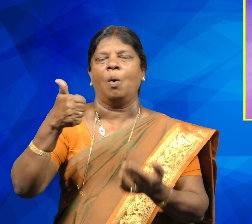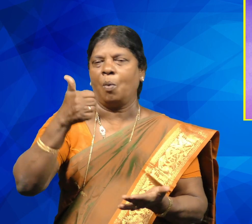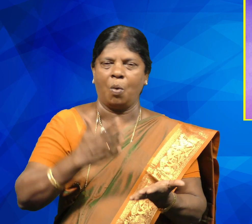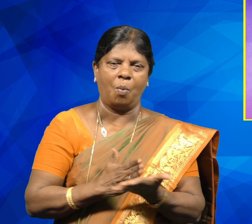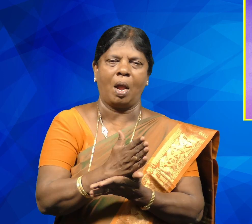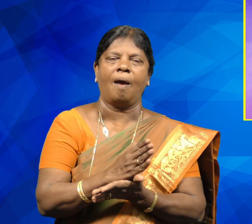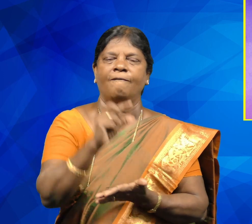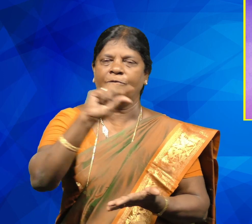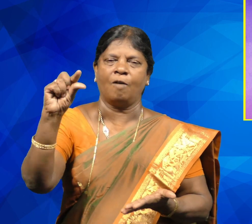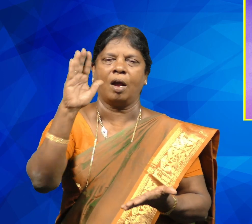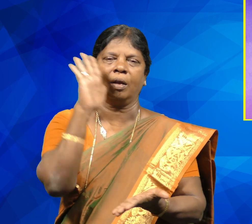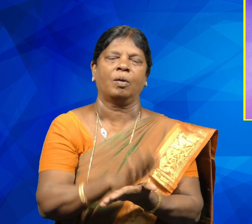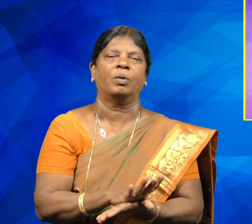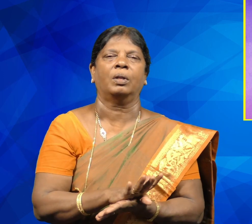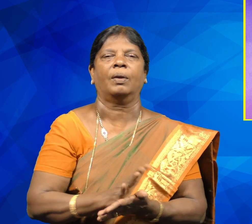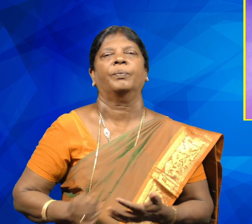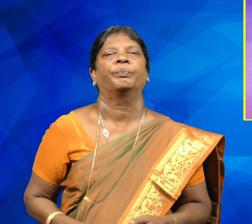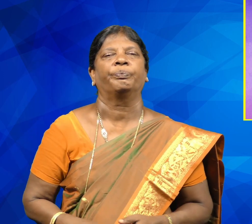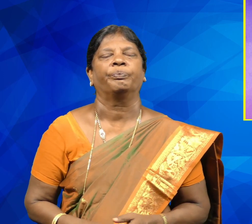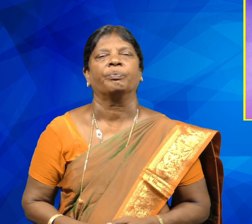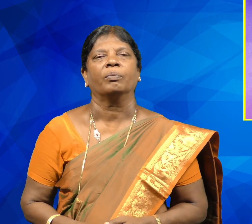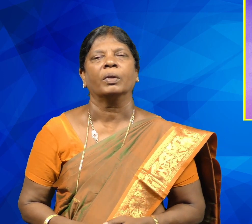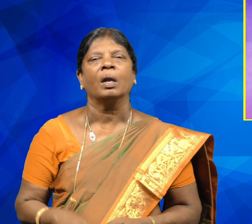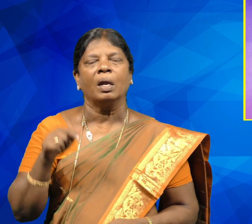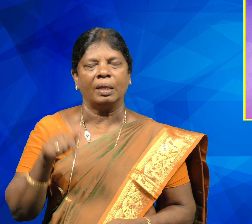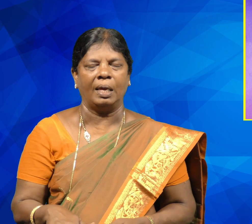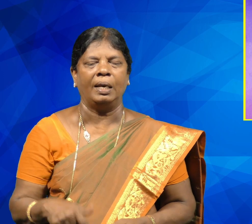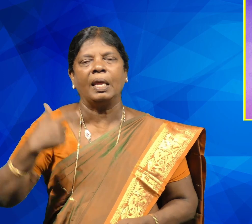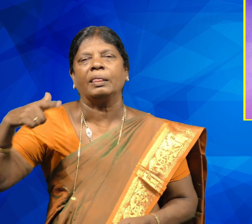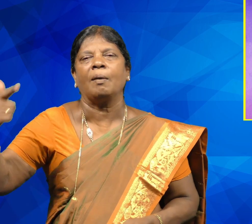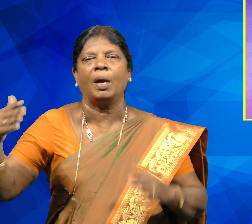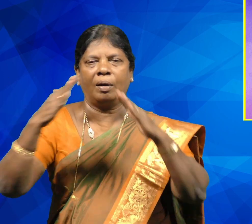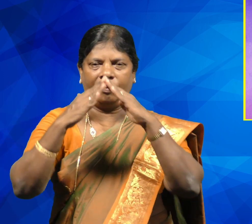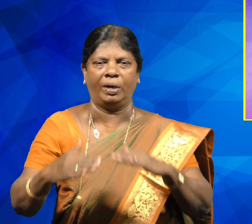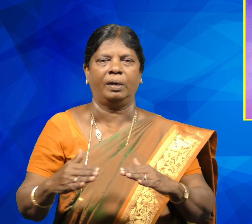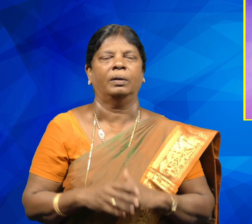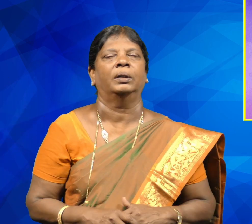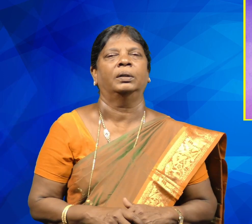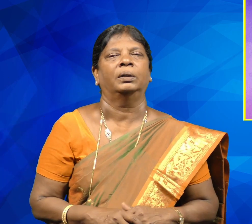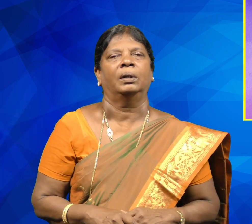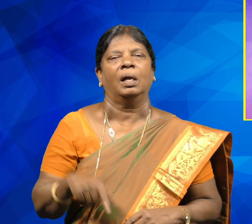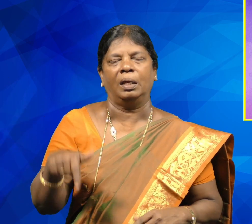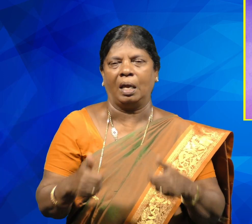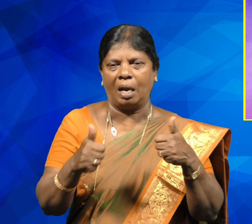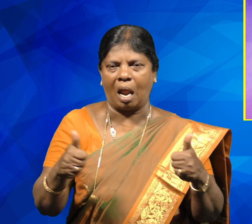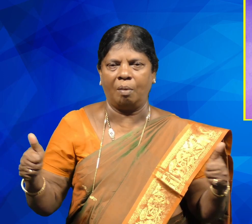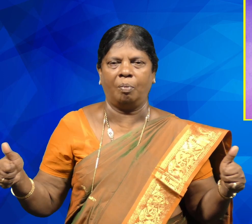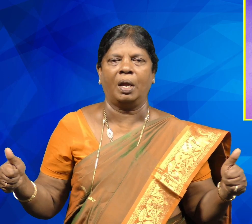அழைத்து செல்வேன் என்று உண்மையான வாக்கு சொன்னார். வாக்கு மாறாதவர். இது நித்தியமான வீடு. ஒருவேளை